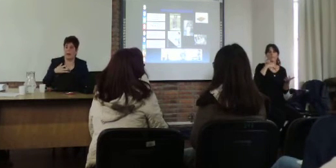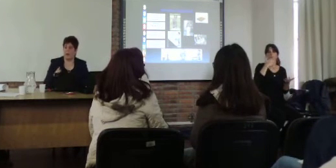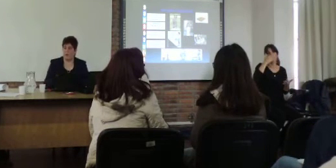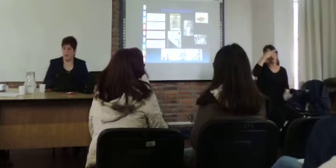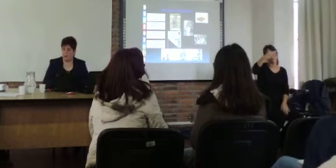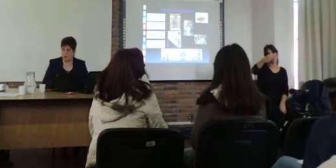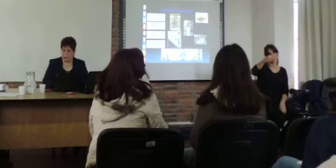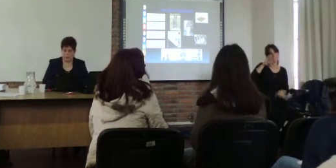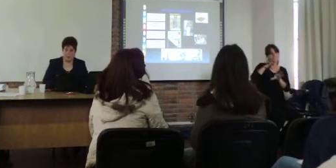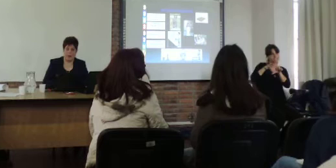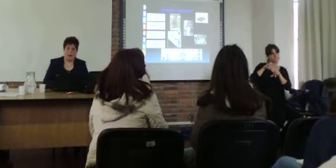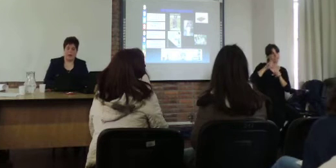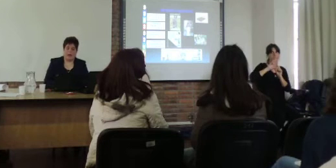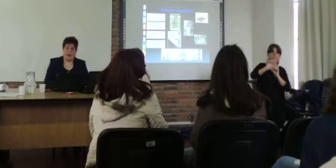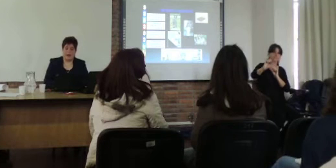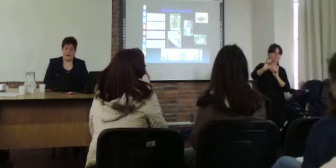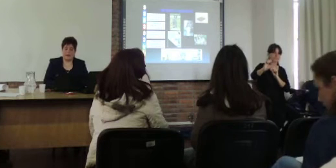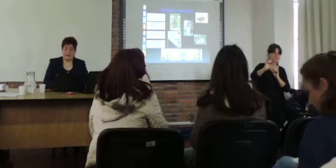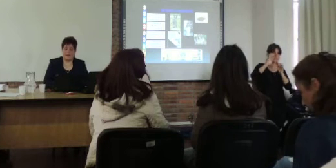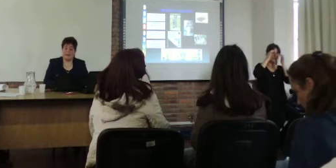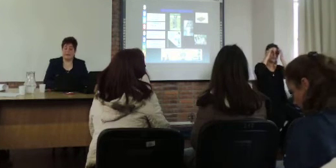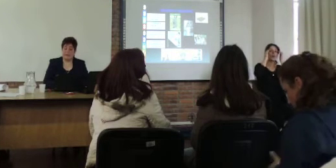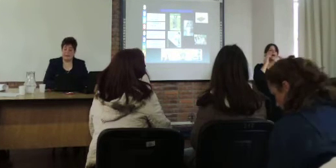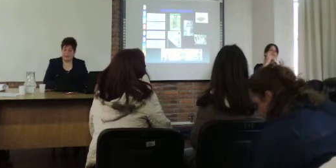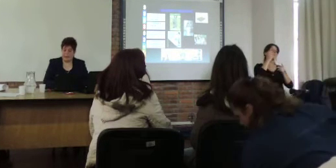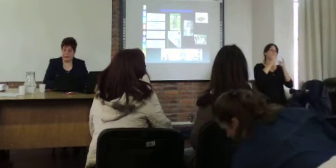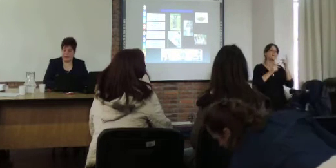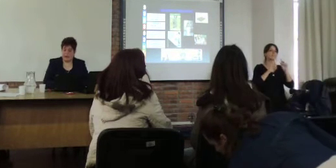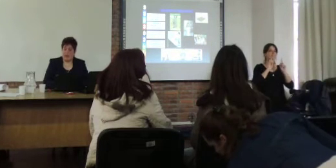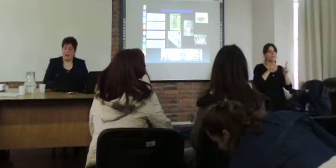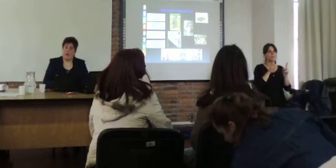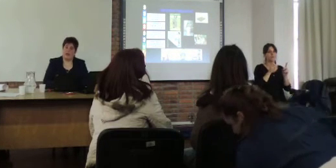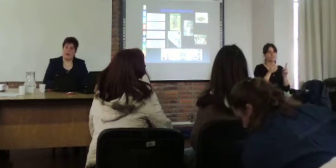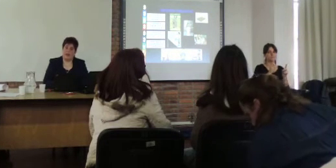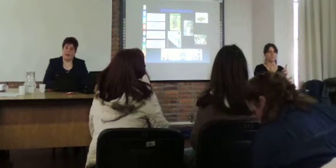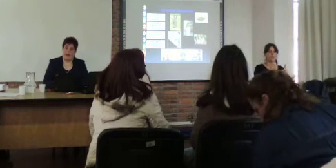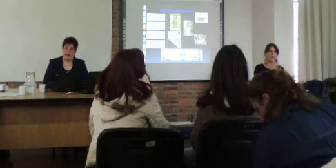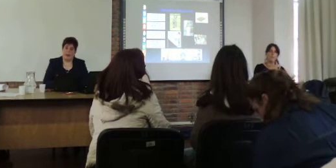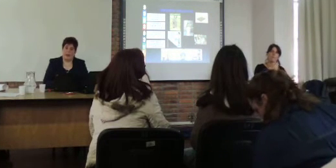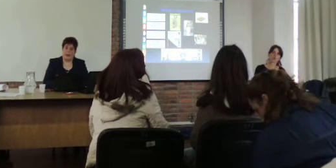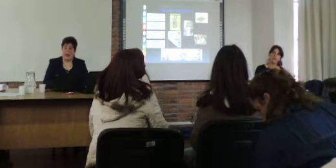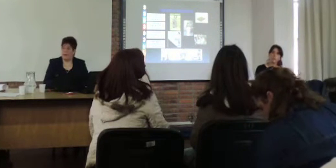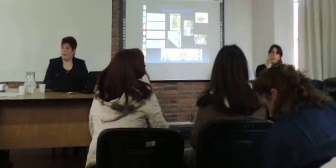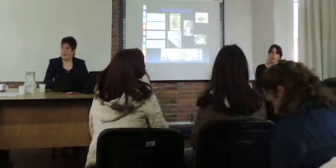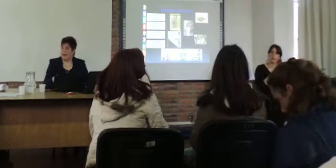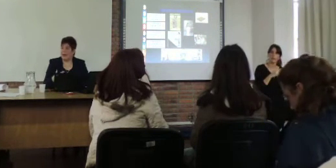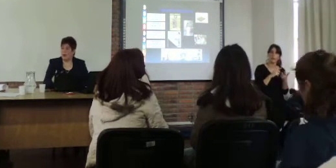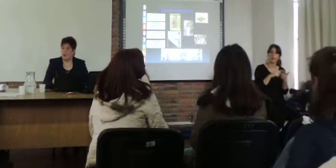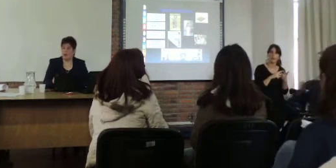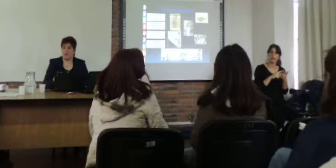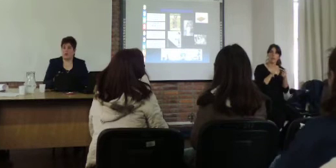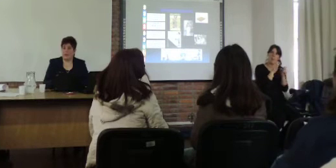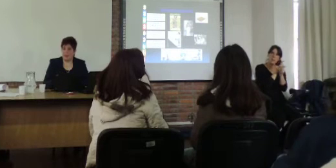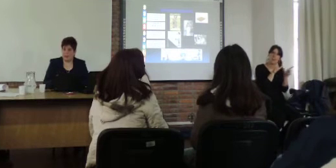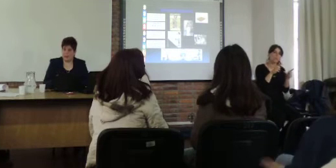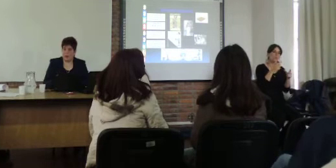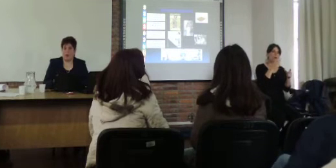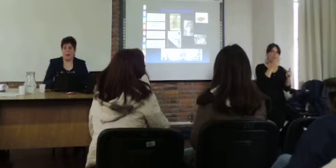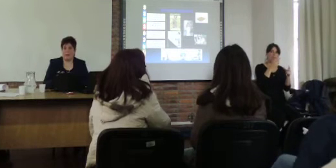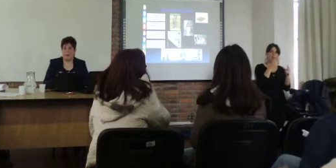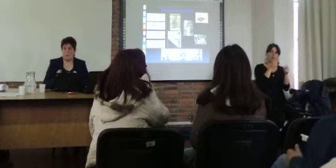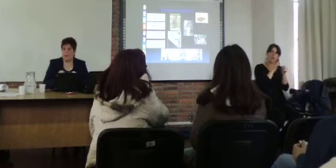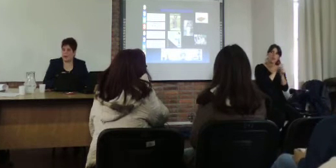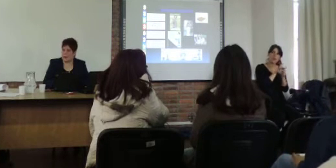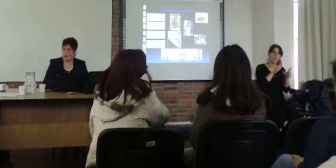pueblo alejado de la ciudad. Las variantes estilísticas. No es la misma lengua que se utiliza